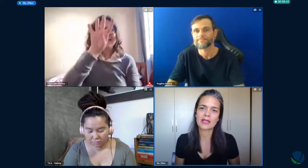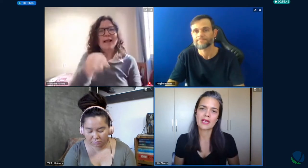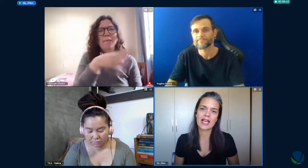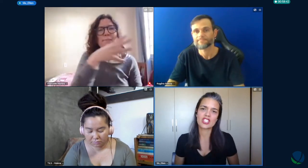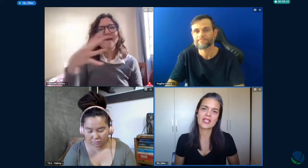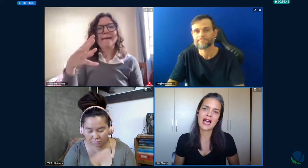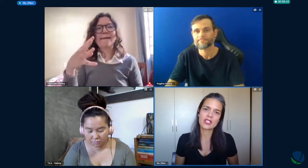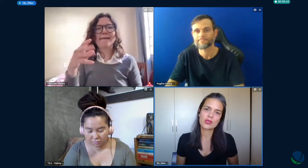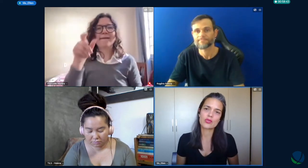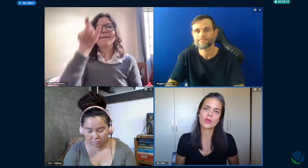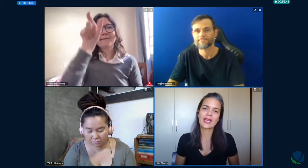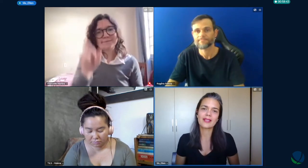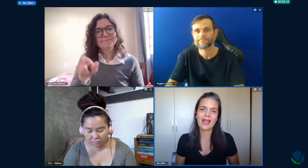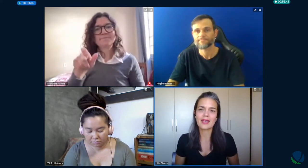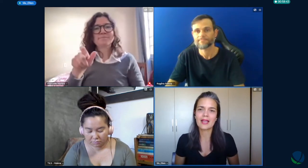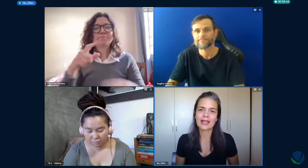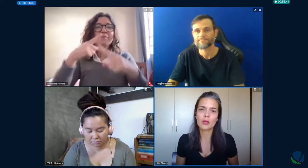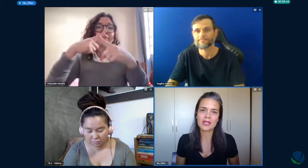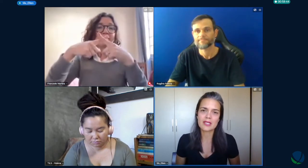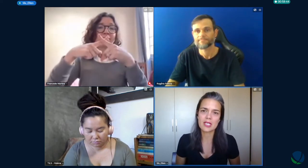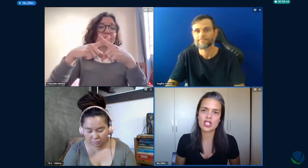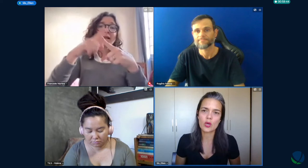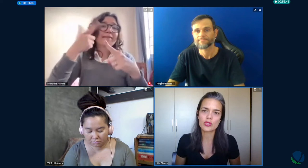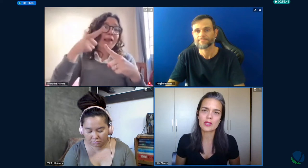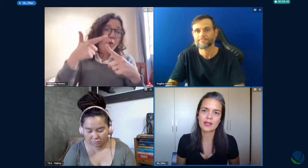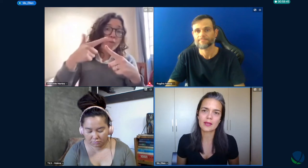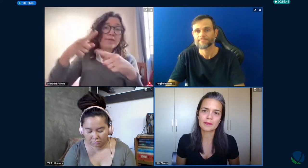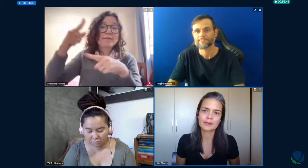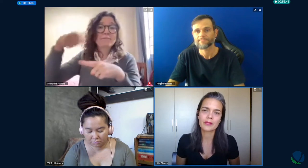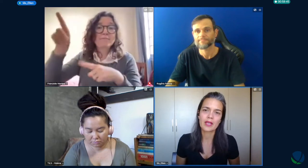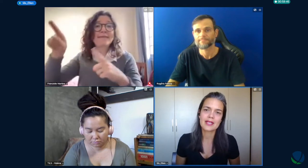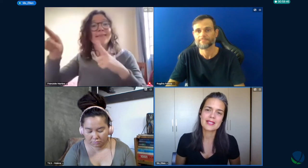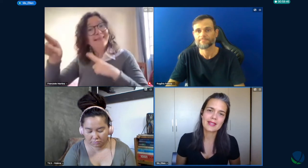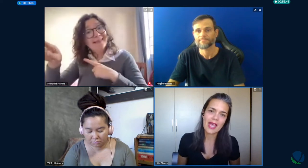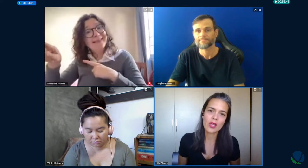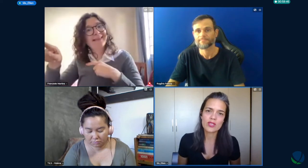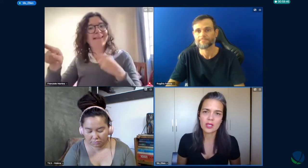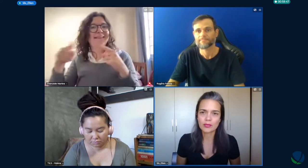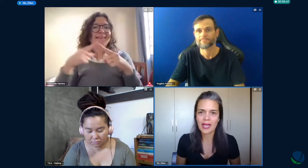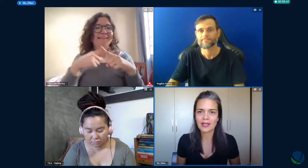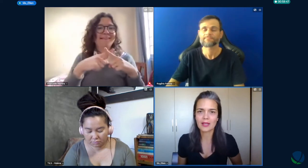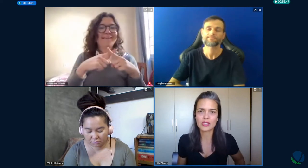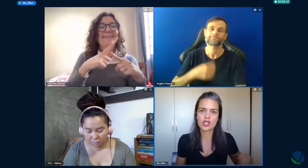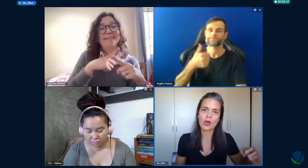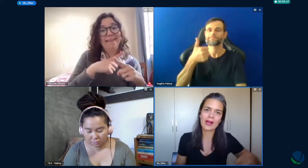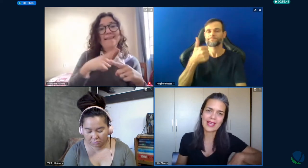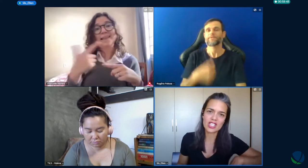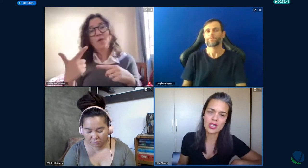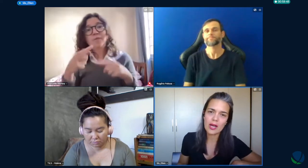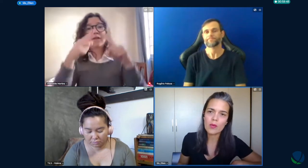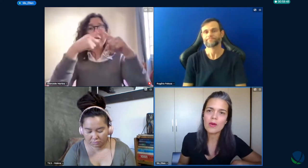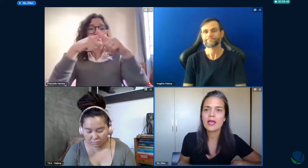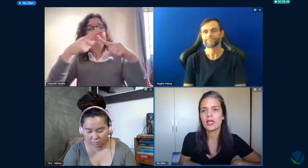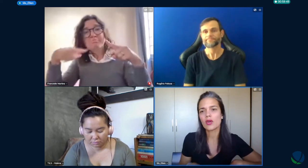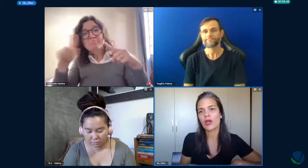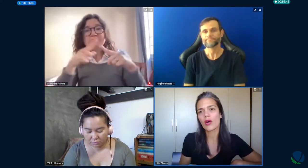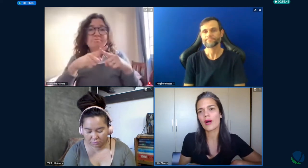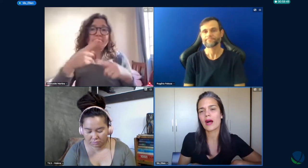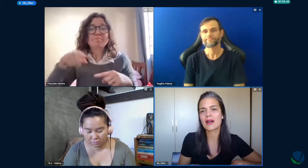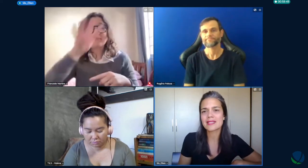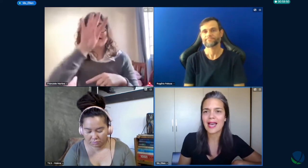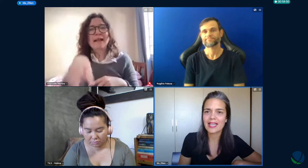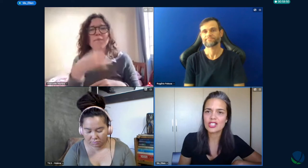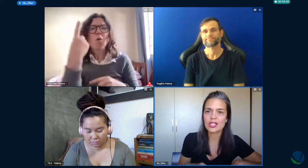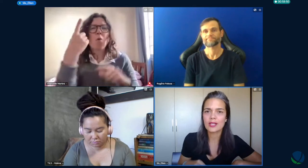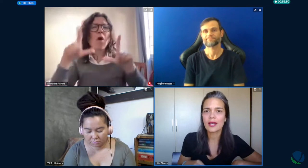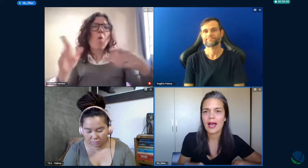Quais são os materiais didáticos, o que, que tem em cada uma dessas regiões do Detran? Se tem ou se não tem. Então, a gente coloca região e